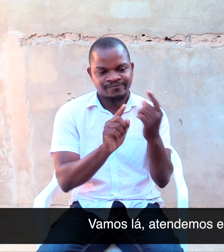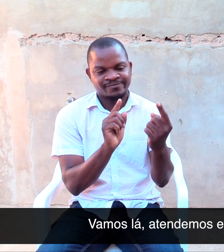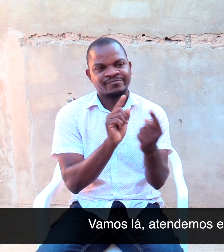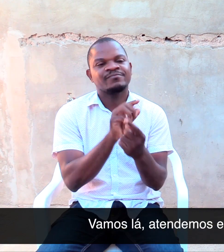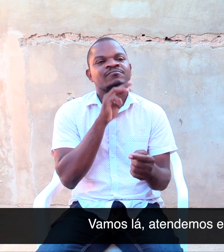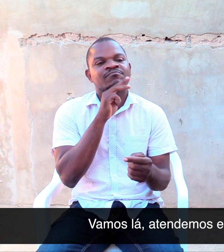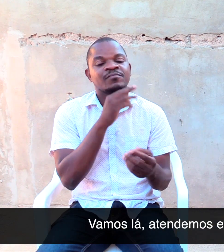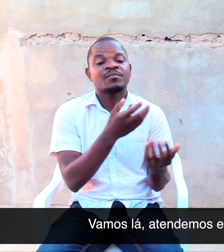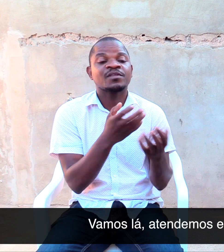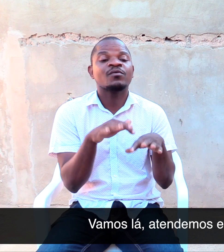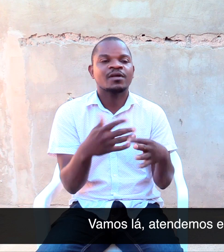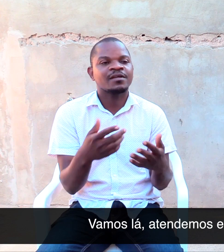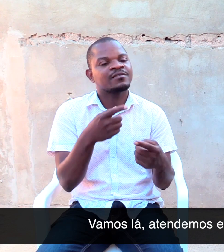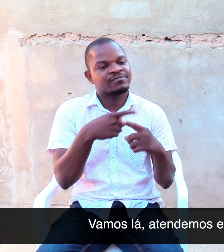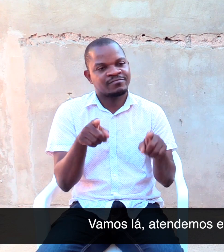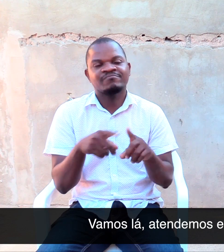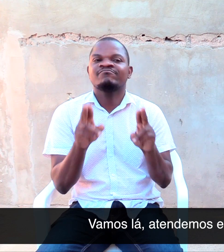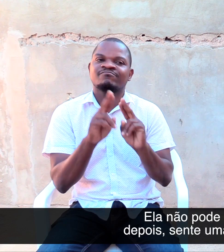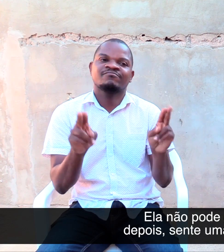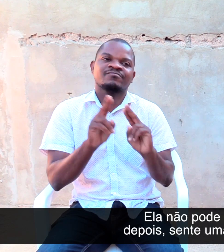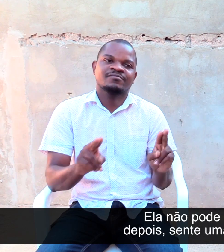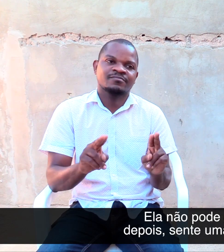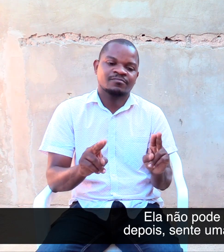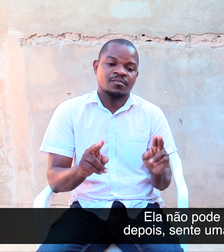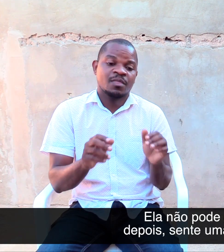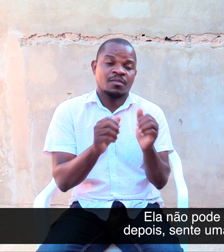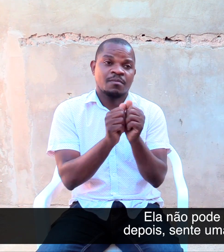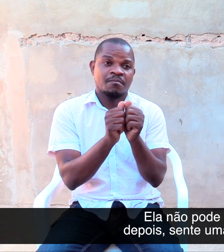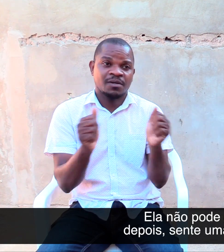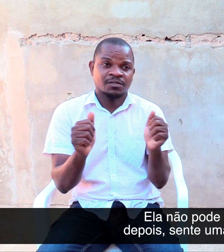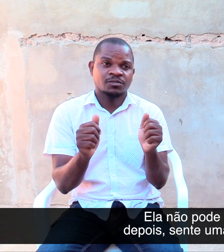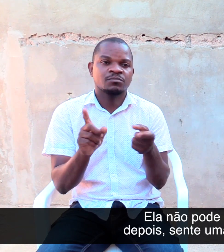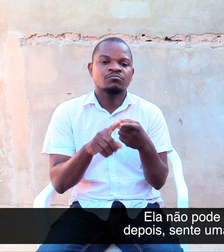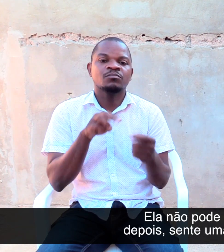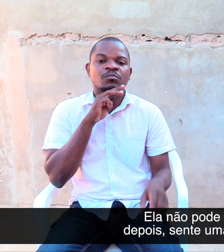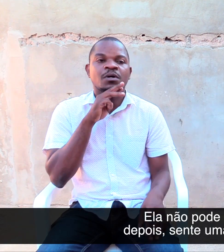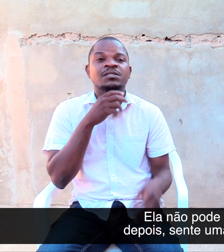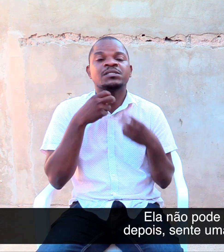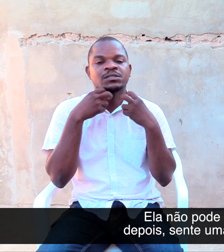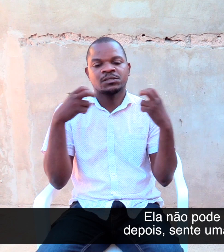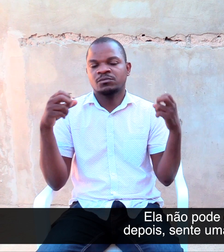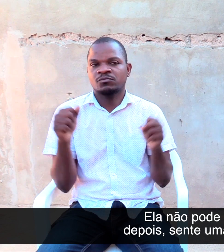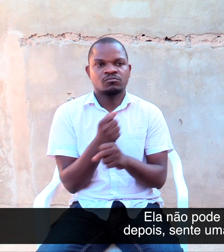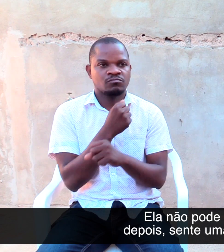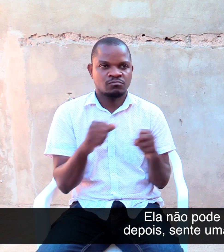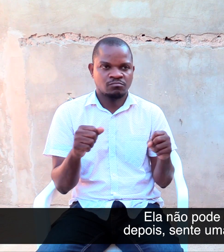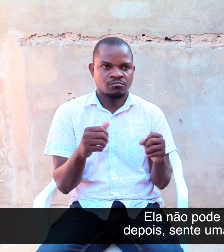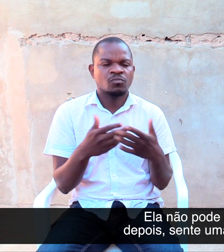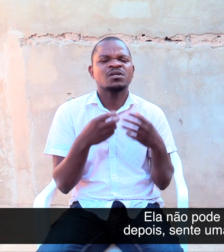lhe atendemos, fazemos tudo normal. Mas também ela não pode gritar, senão ela depois sente uma